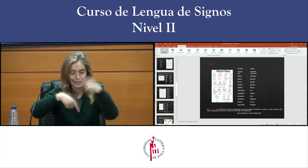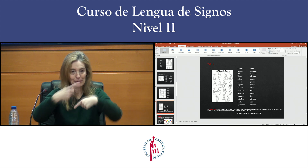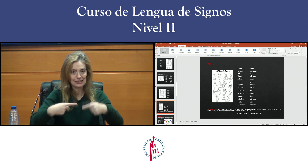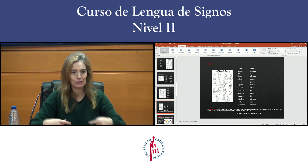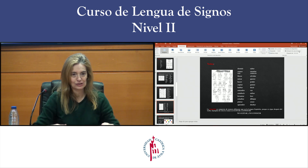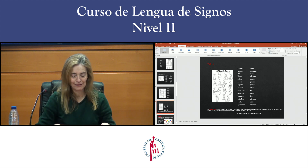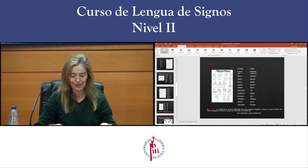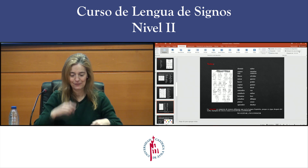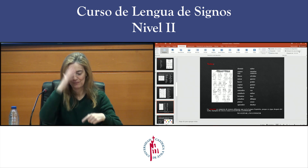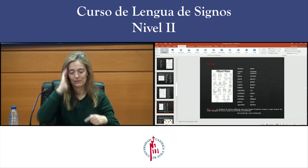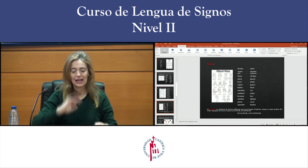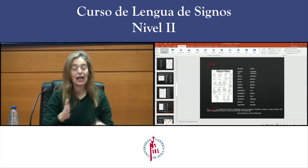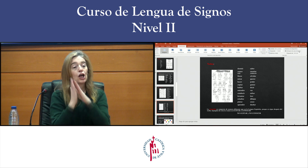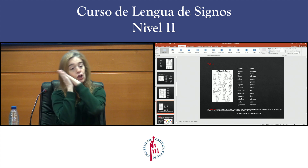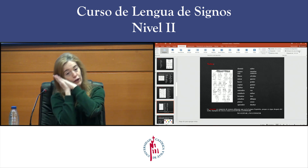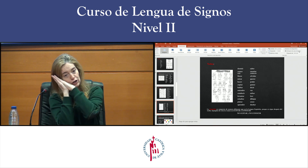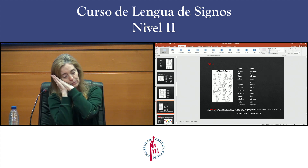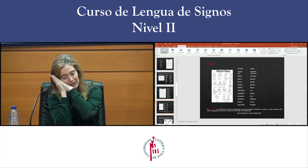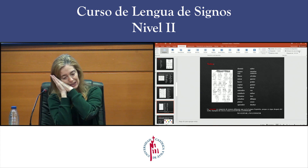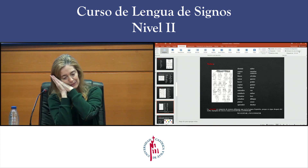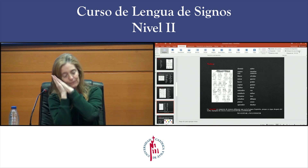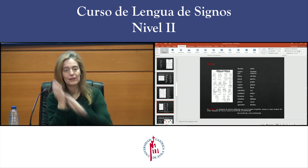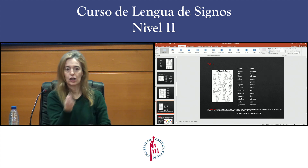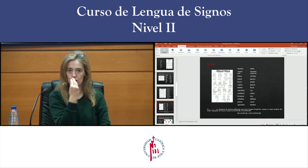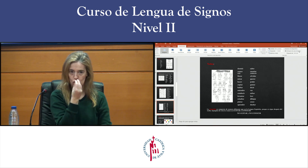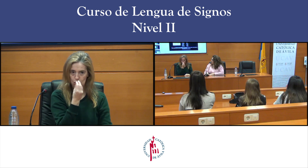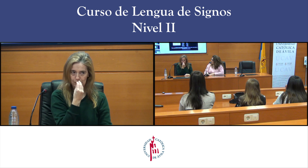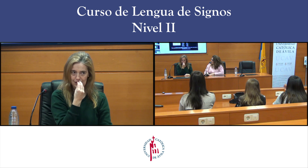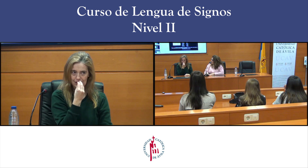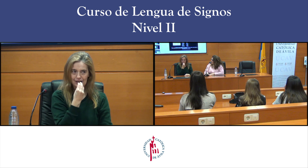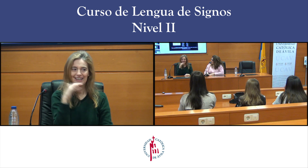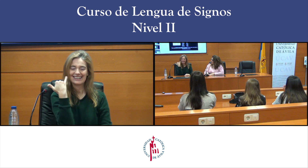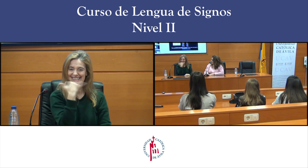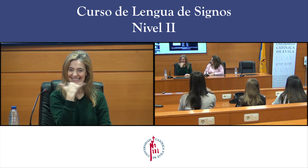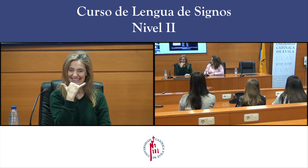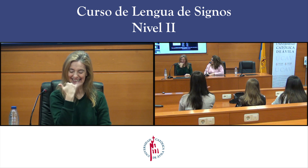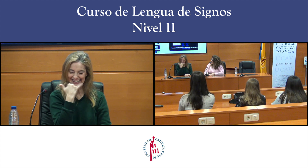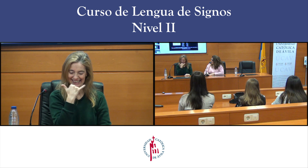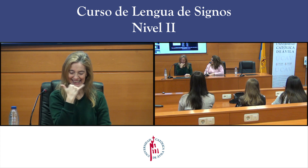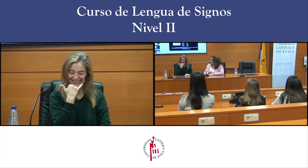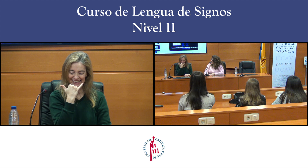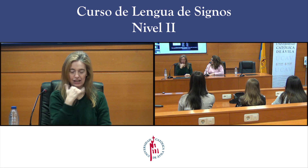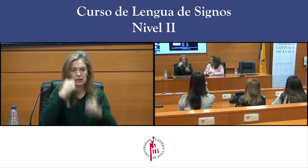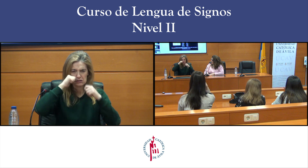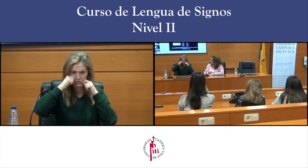Vamos a repasar dormir comer reír llorar